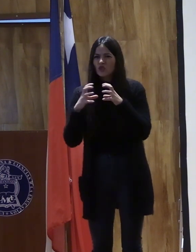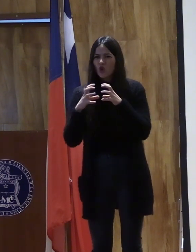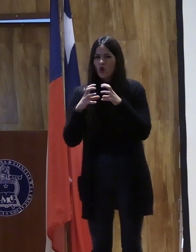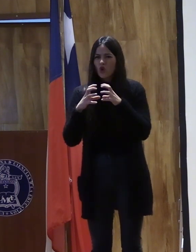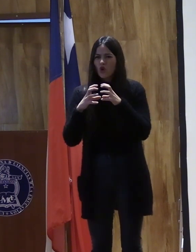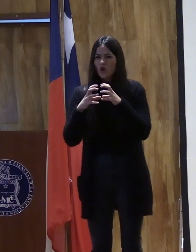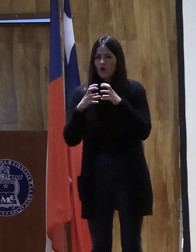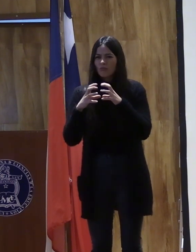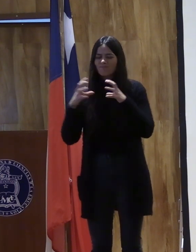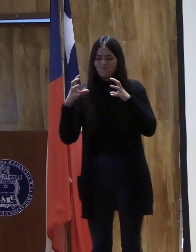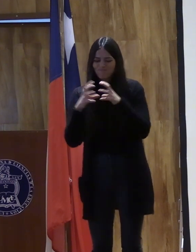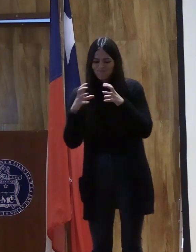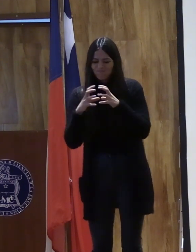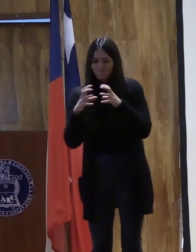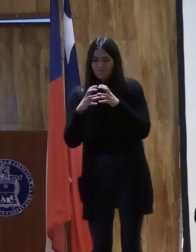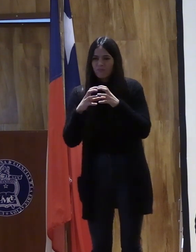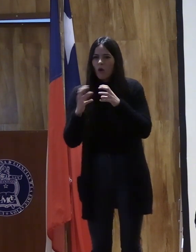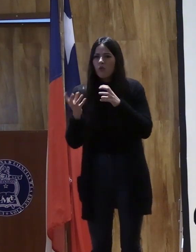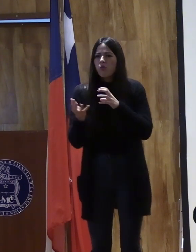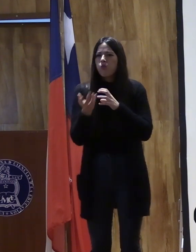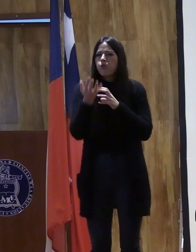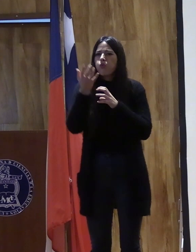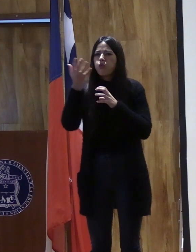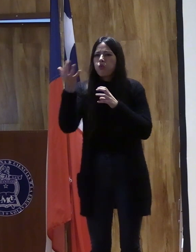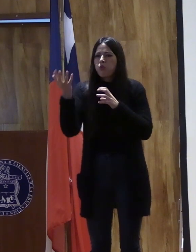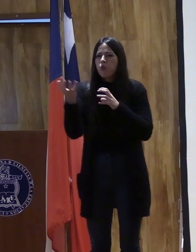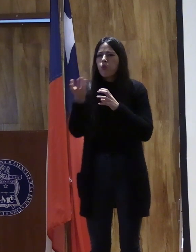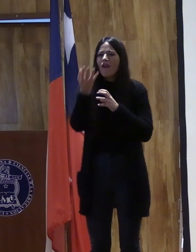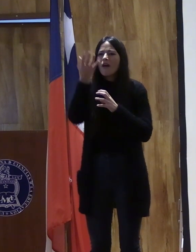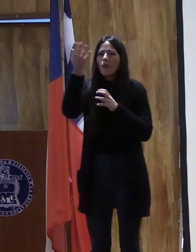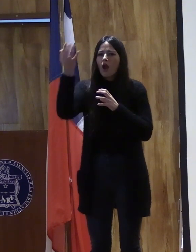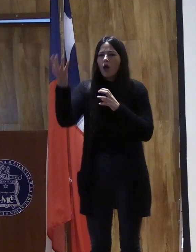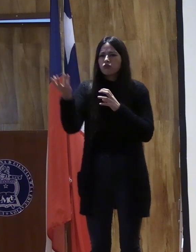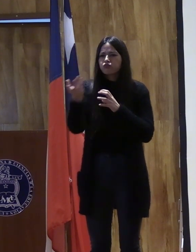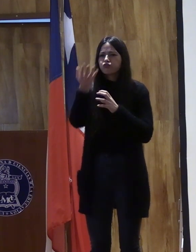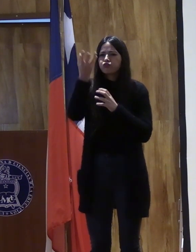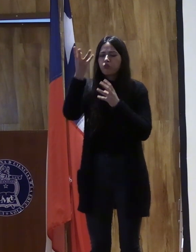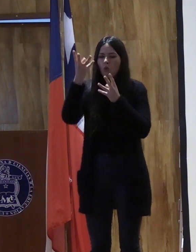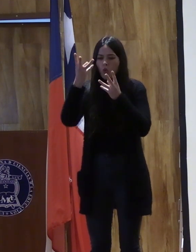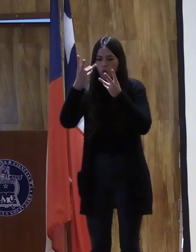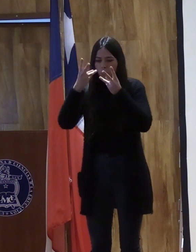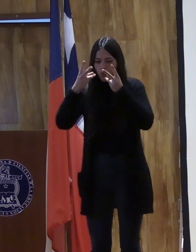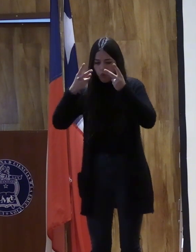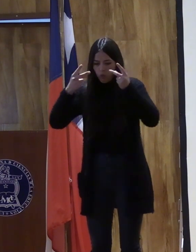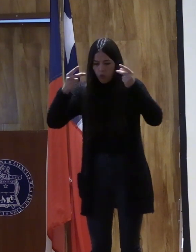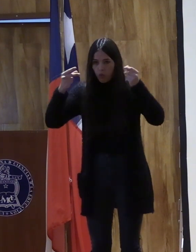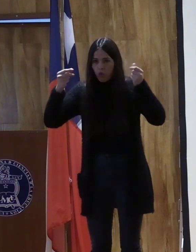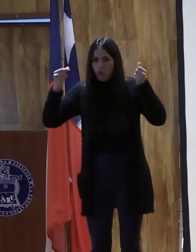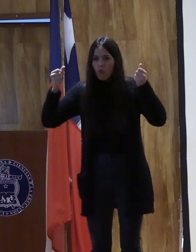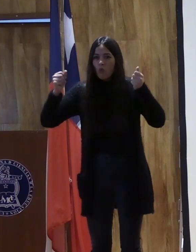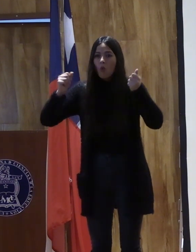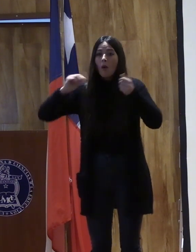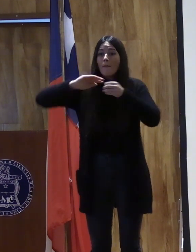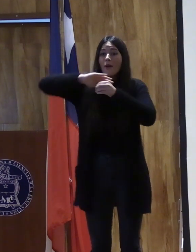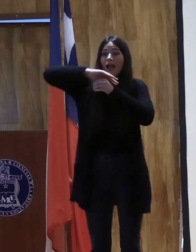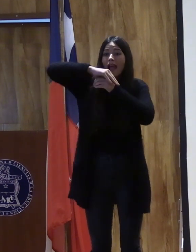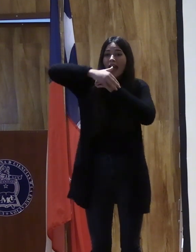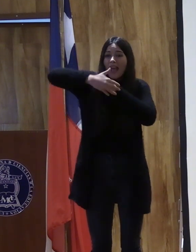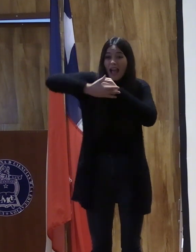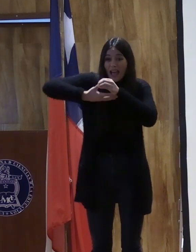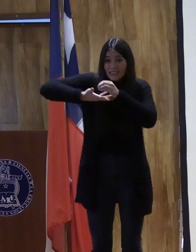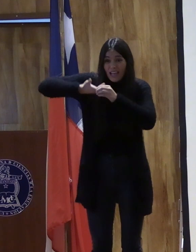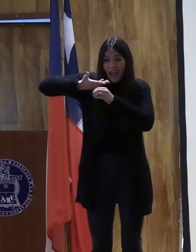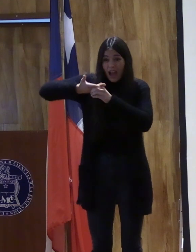empieza a evaporar la estrella. La estrella se evapora, porque todas las cáscaras exteriores, uno